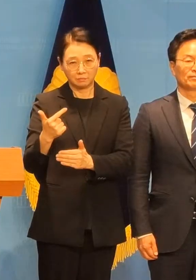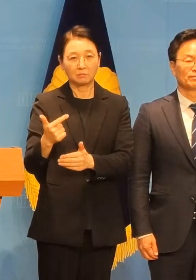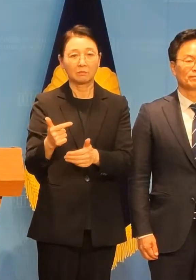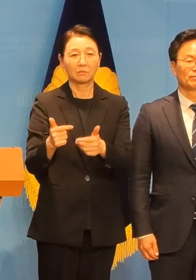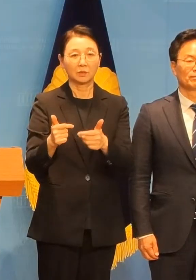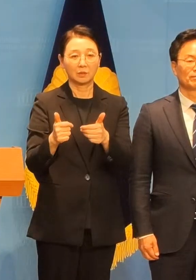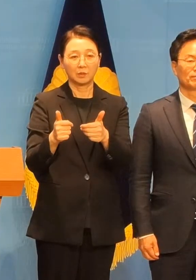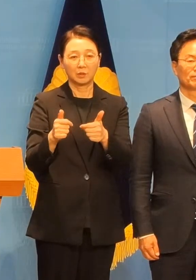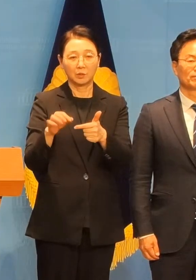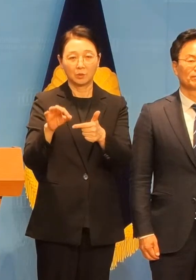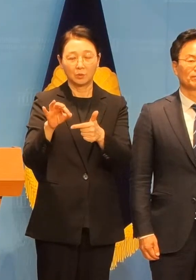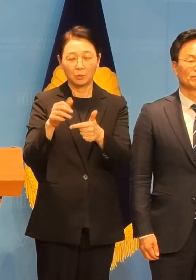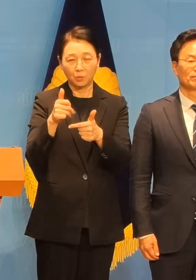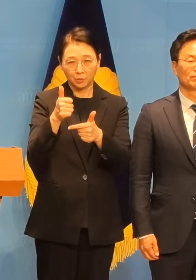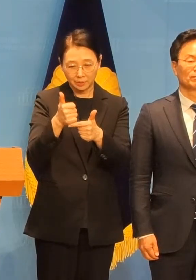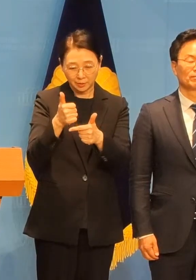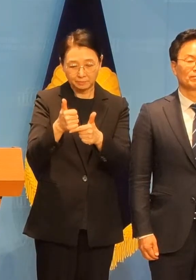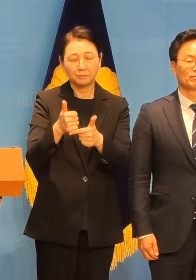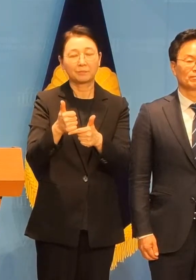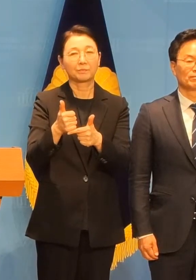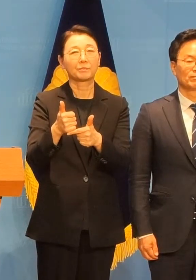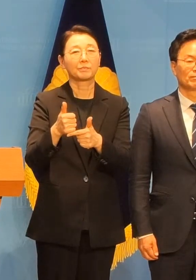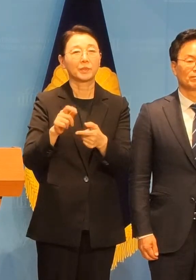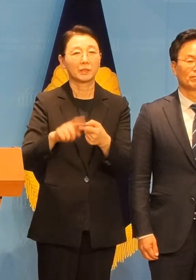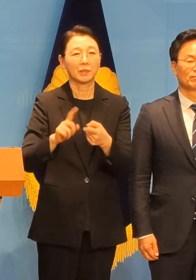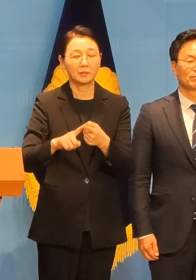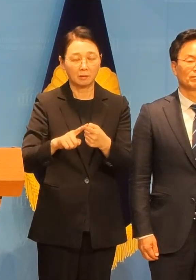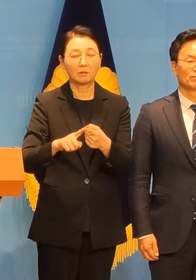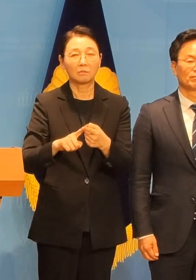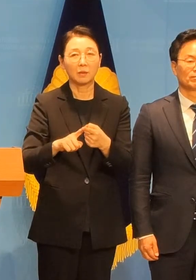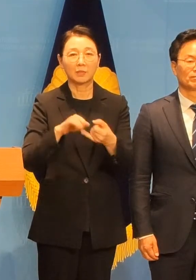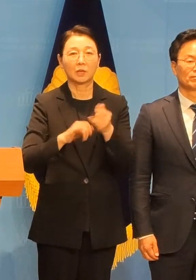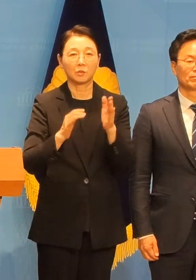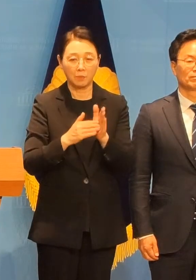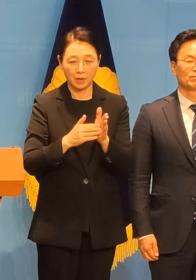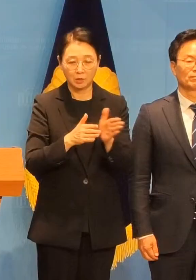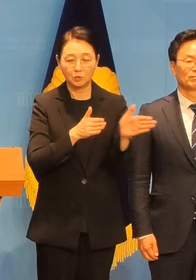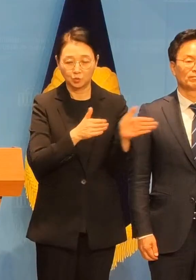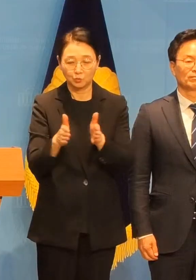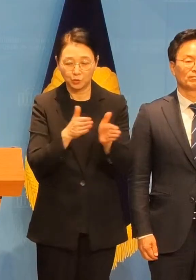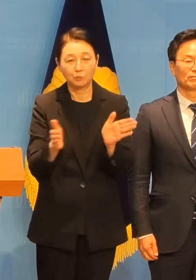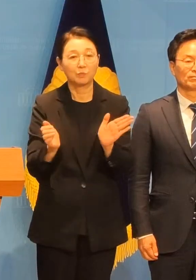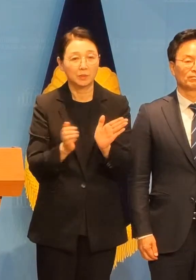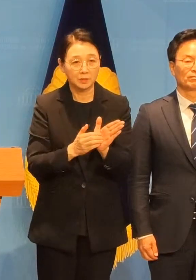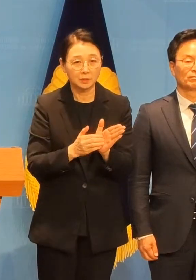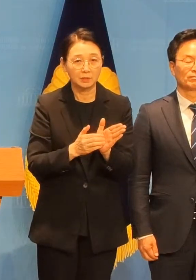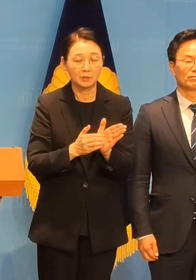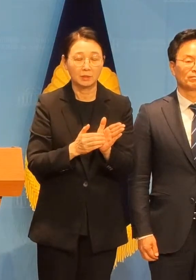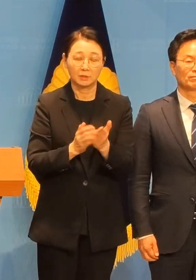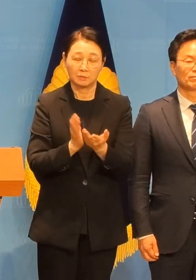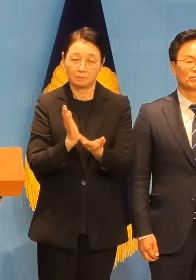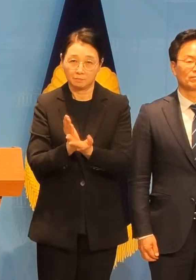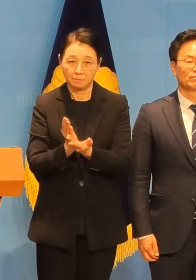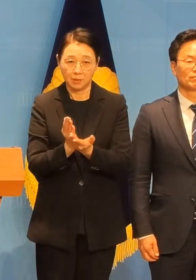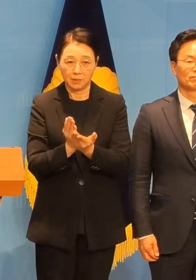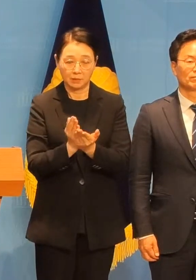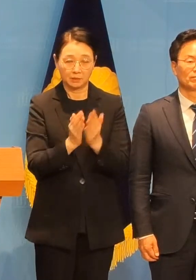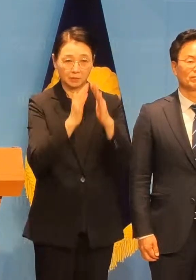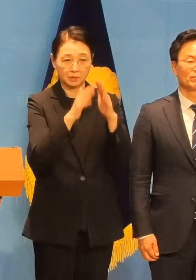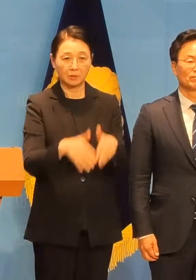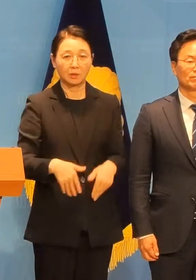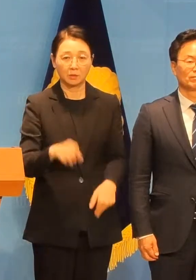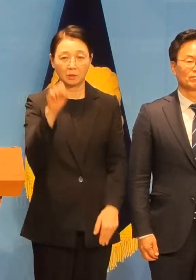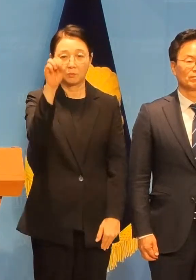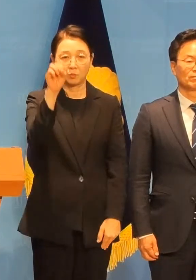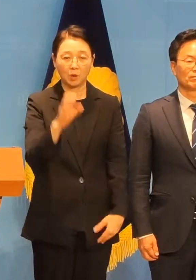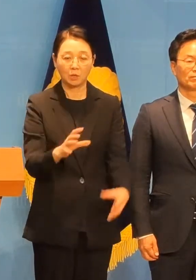특별한 보상을 약속하고 준비하고 실행해 왔습니다. 때마침 전남 광주 통합